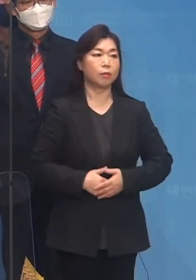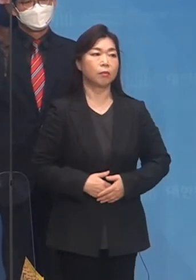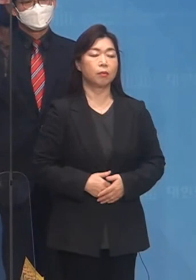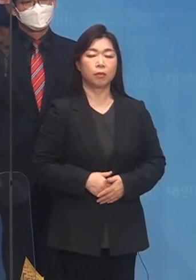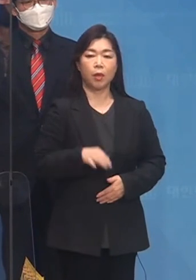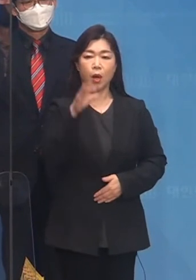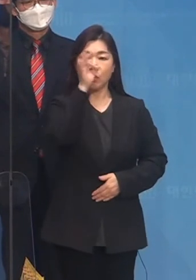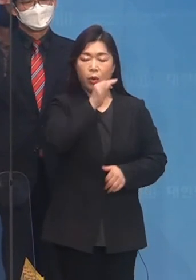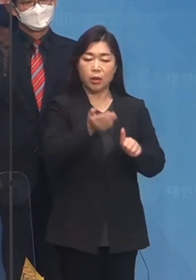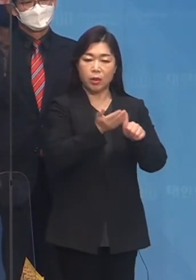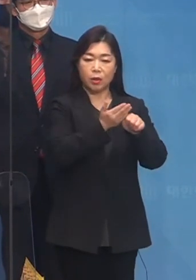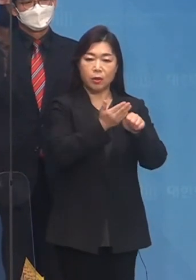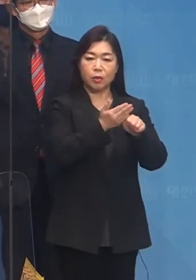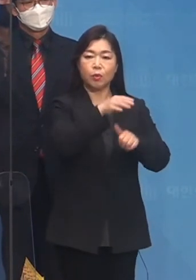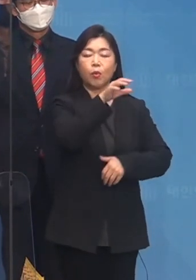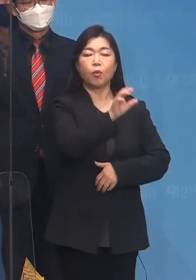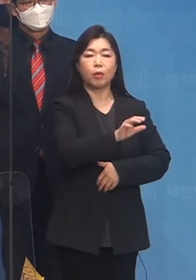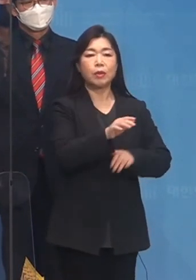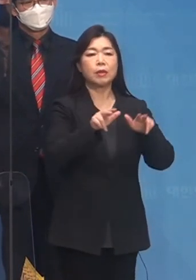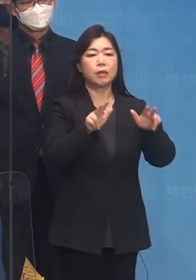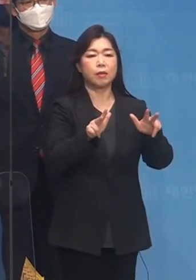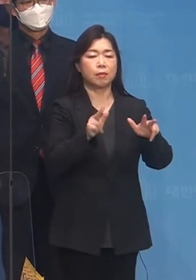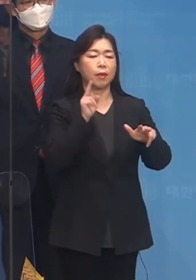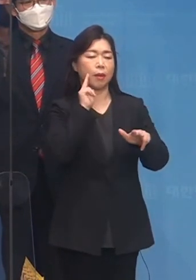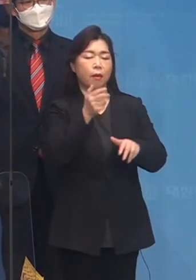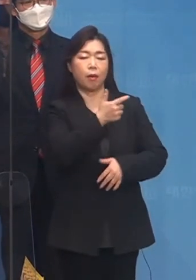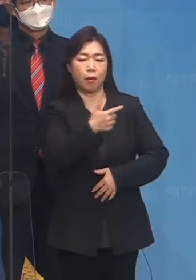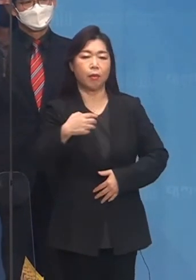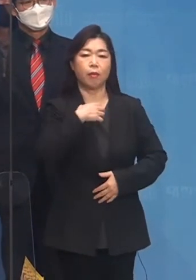우리 돼지 농장들이 지금 무척